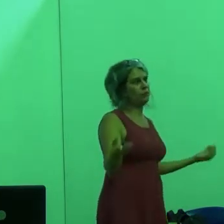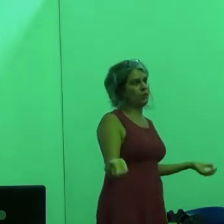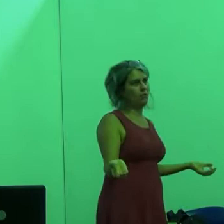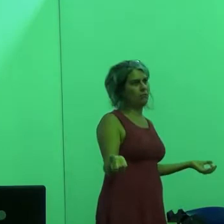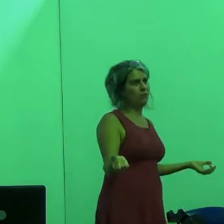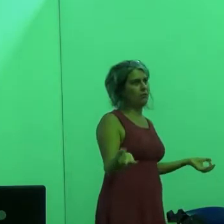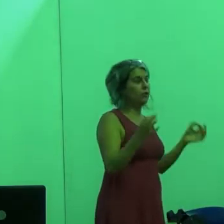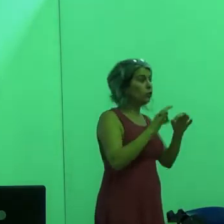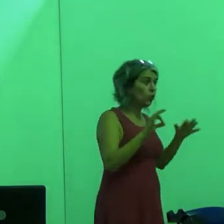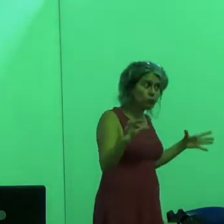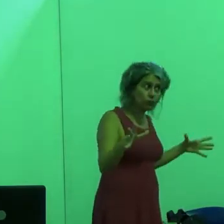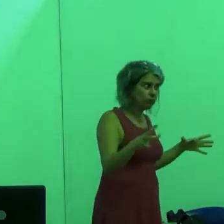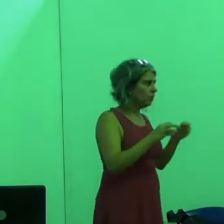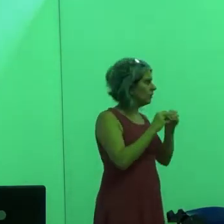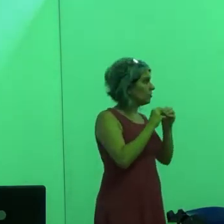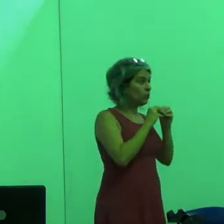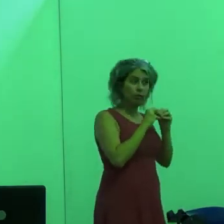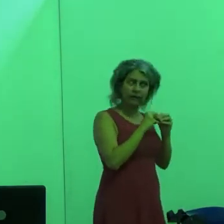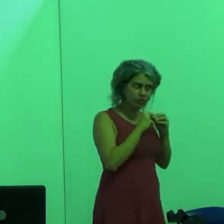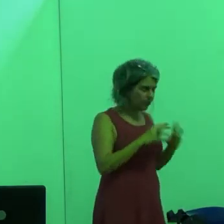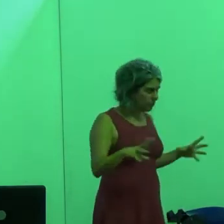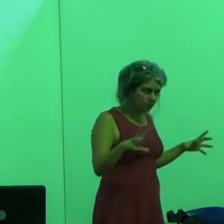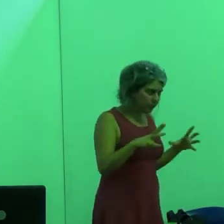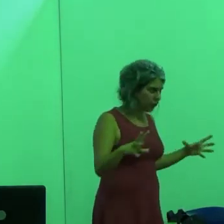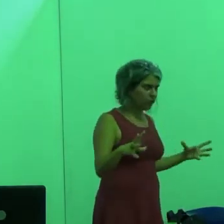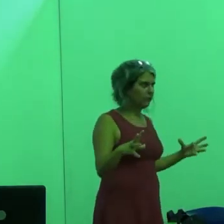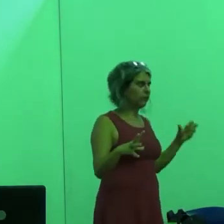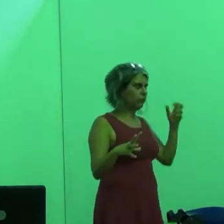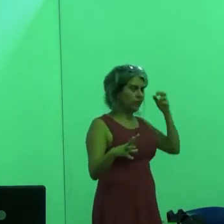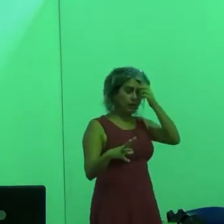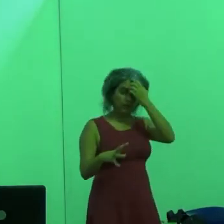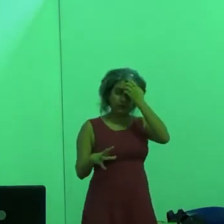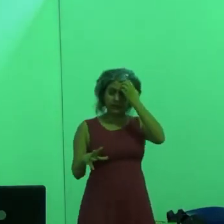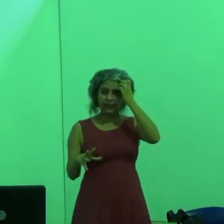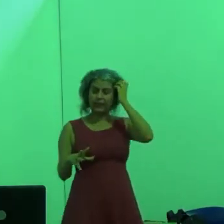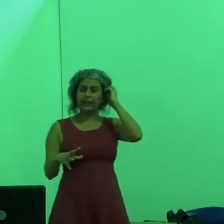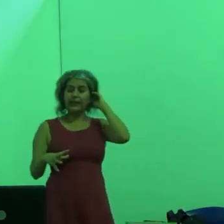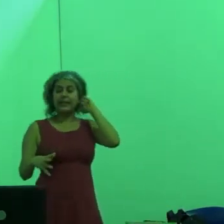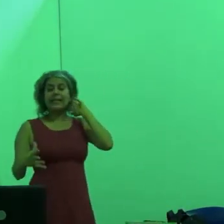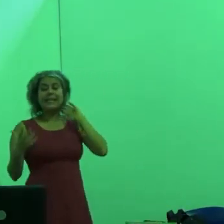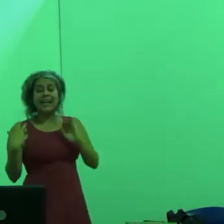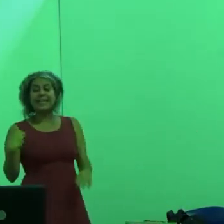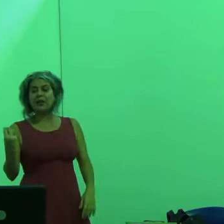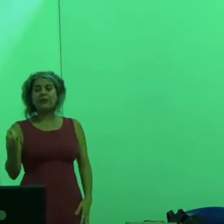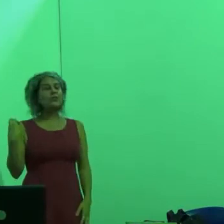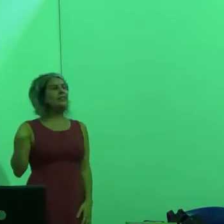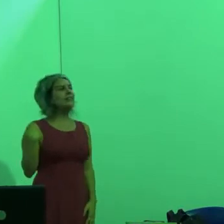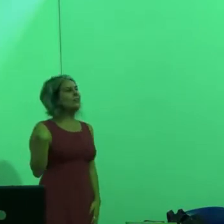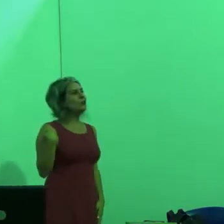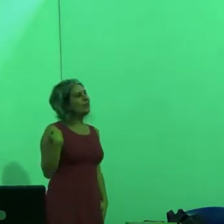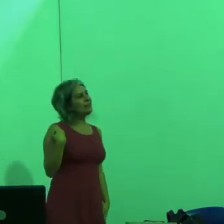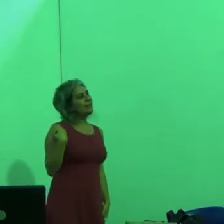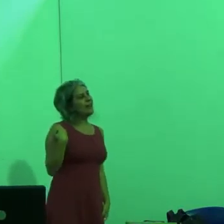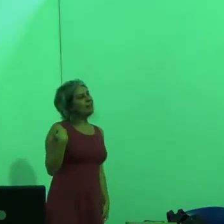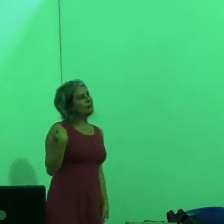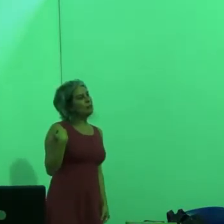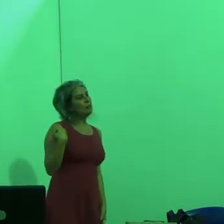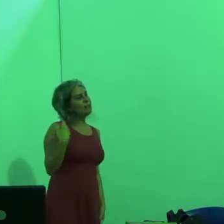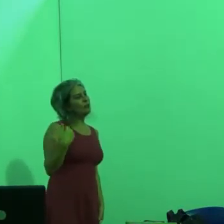editorial. Todo. De qualquer tipo de objeto editorial. Né? E aí que eu acho interessante ler esse gráfico. Porque se eu estou